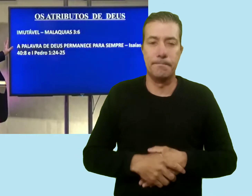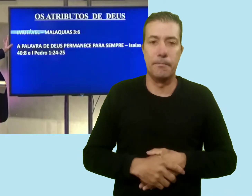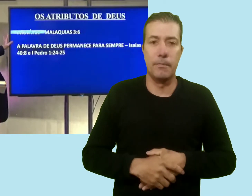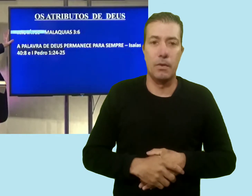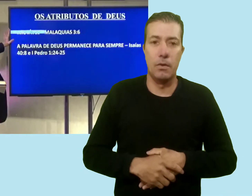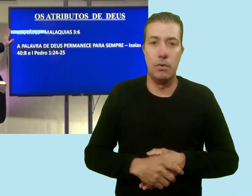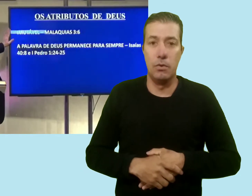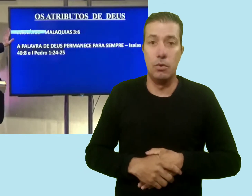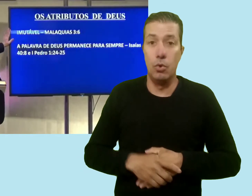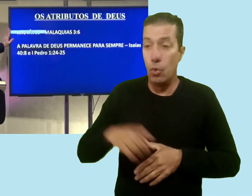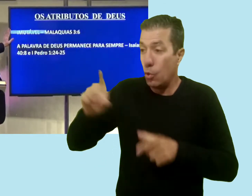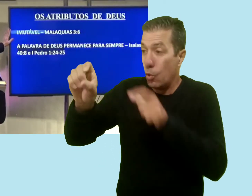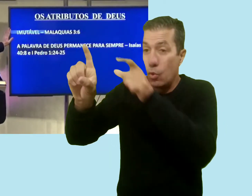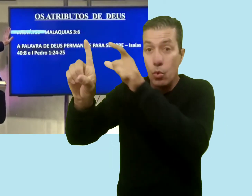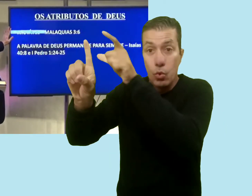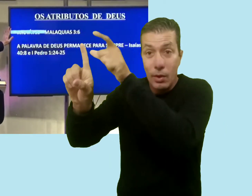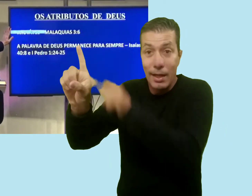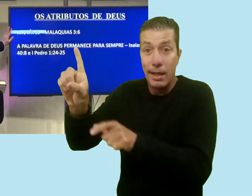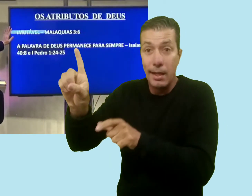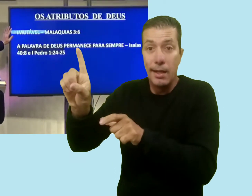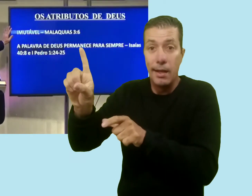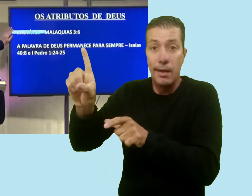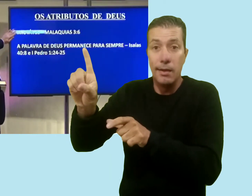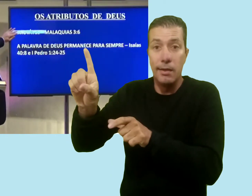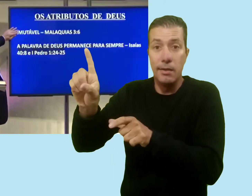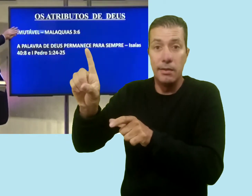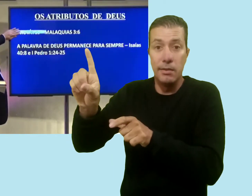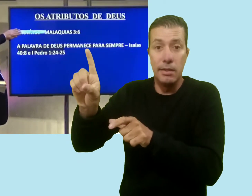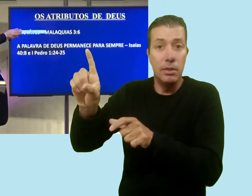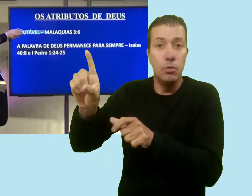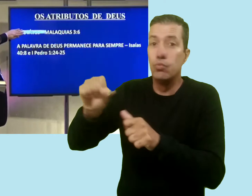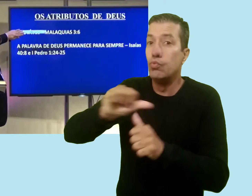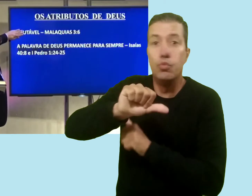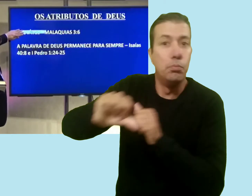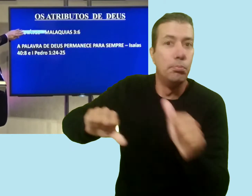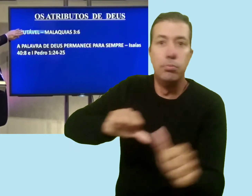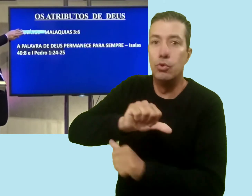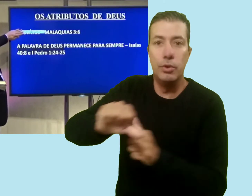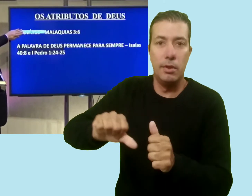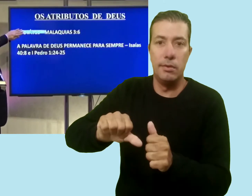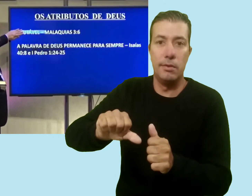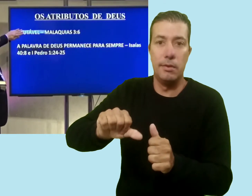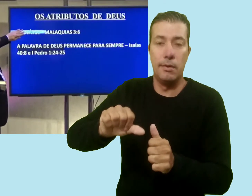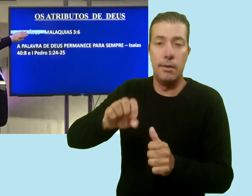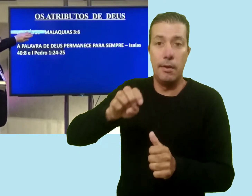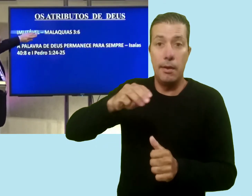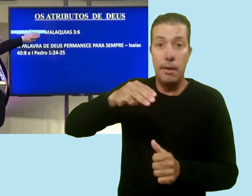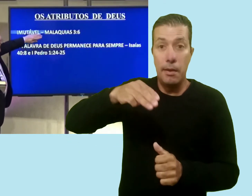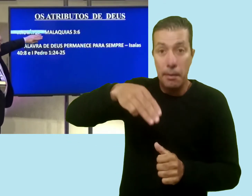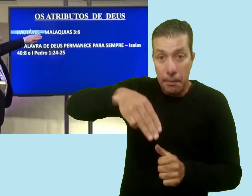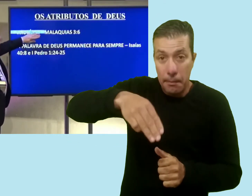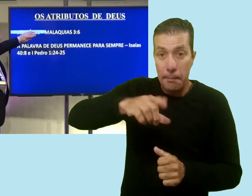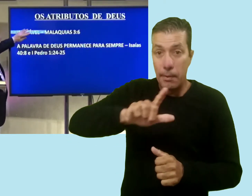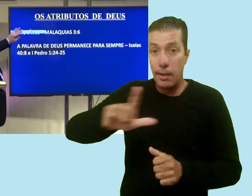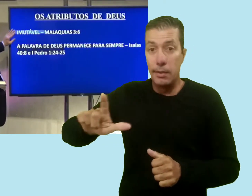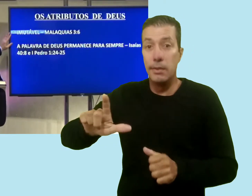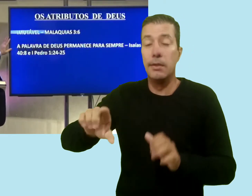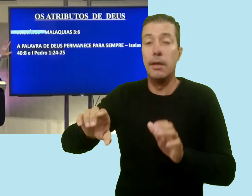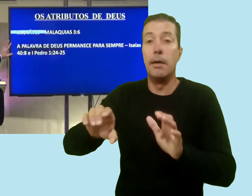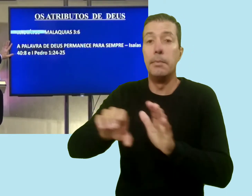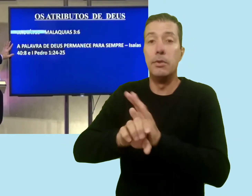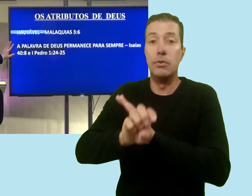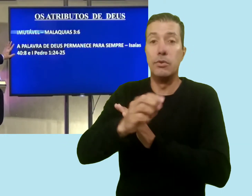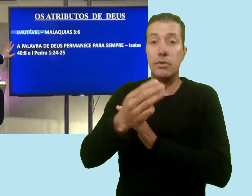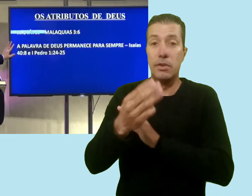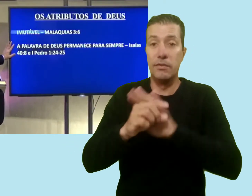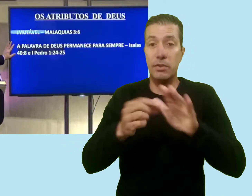salientar. Um dos atributos de Deus é que Ele é imutável, embora seja tremido aqui, está lá em Malaquias 3,6.